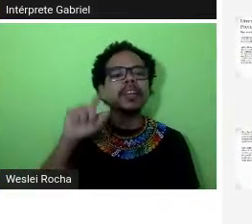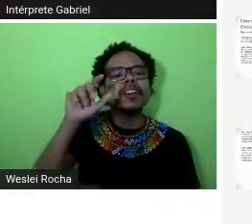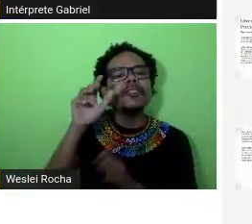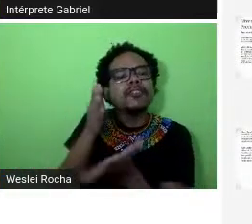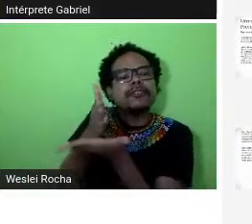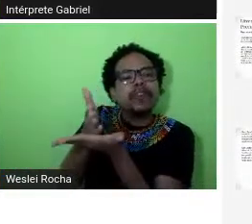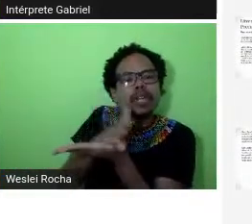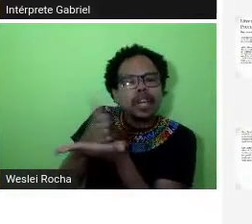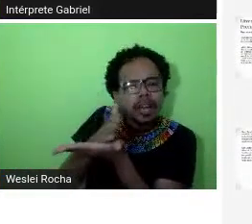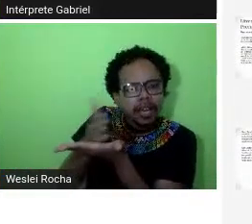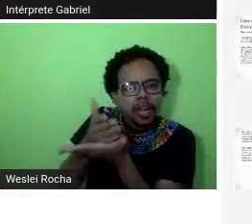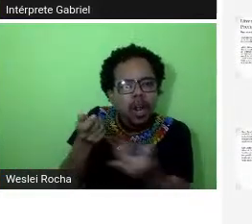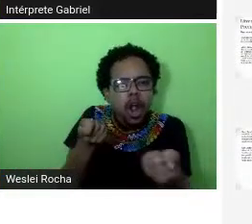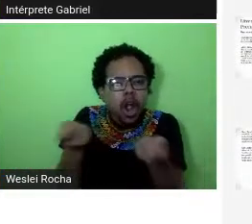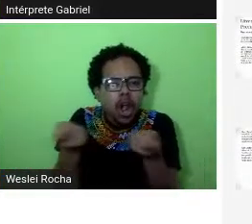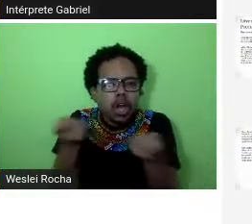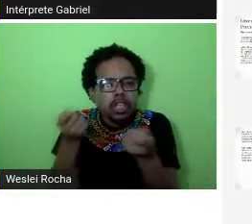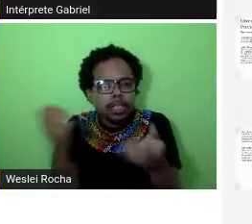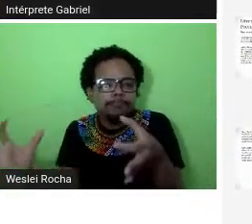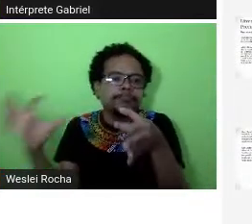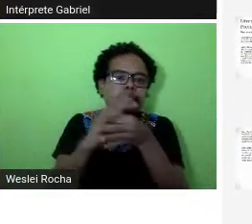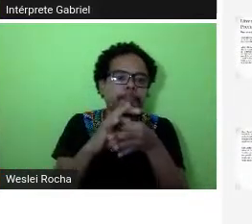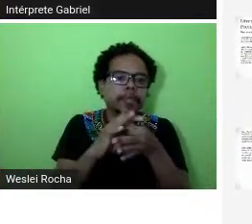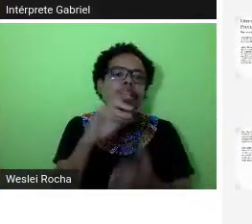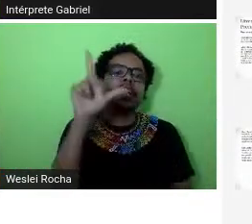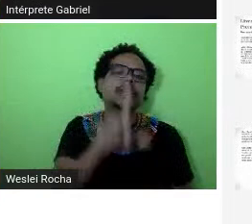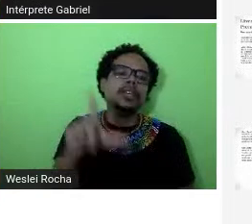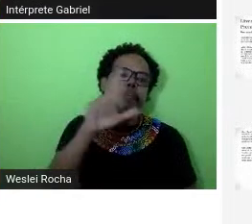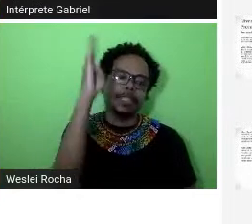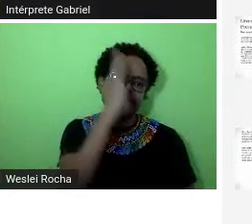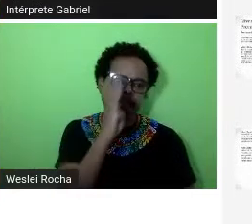brasileira fronteira e controle